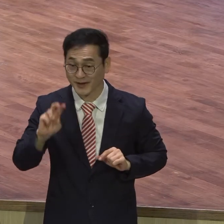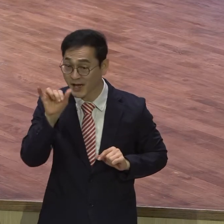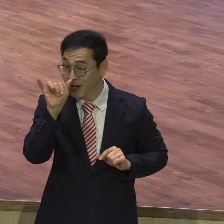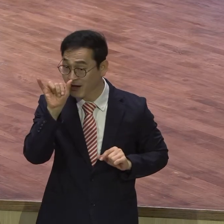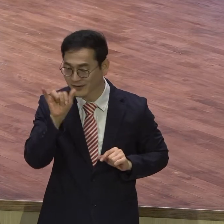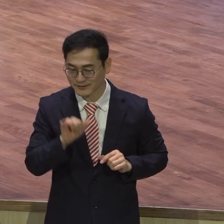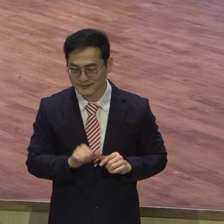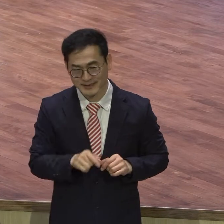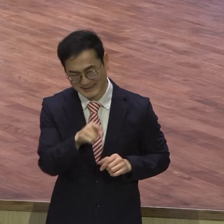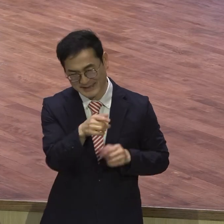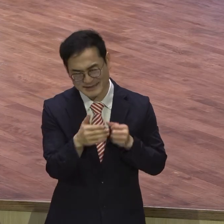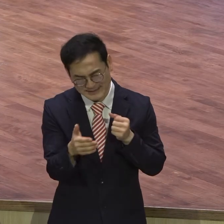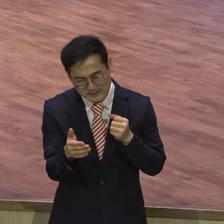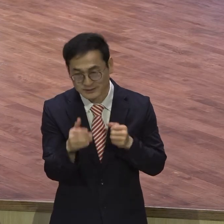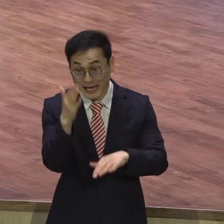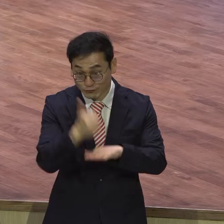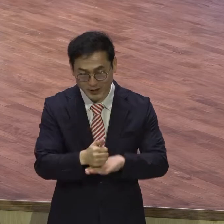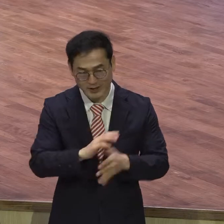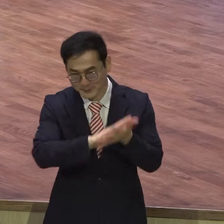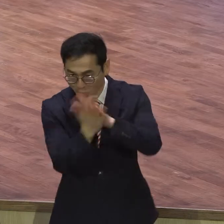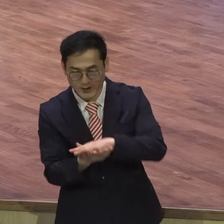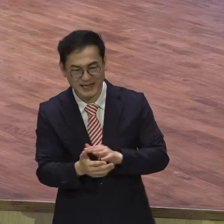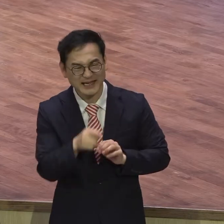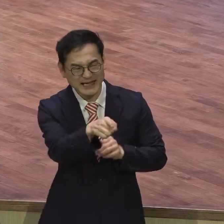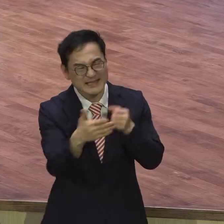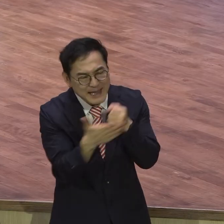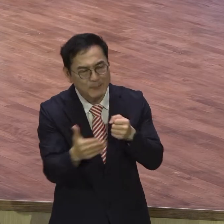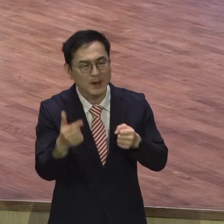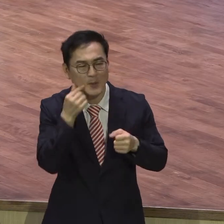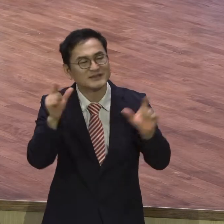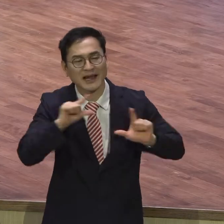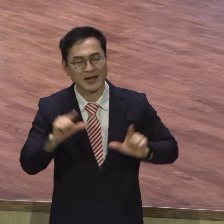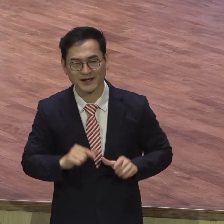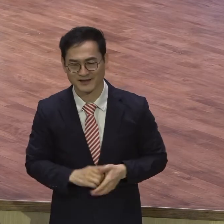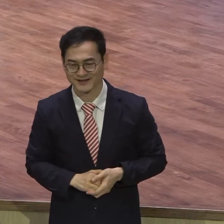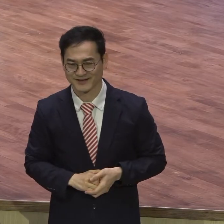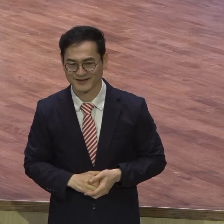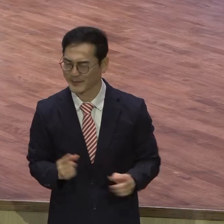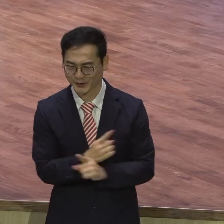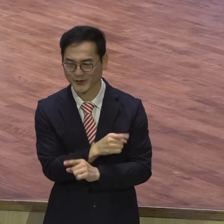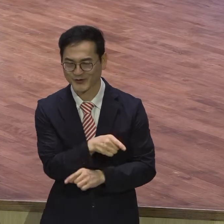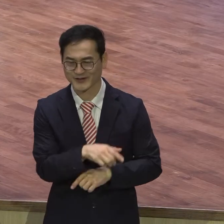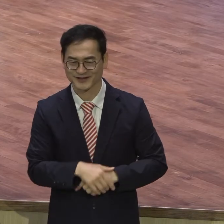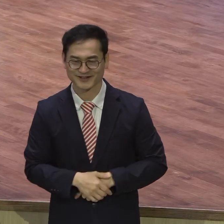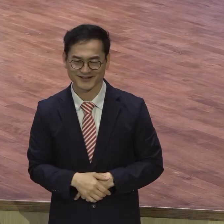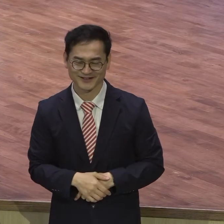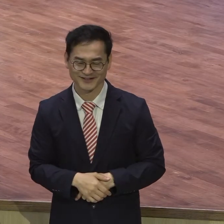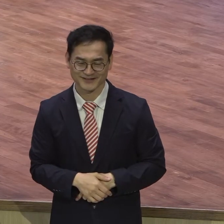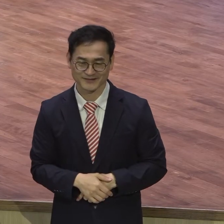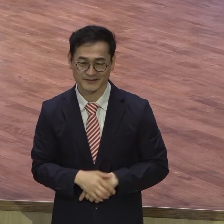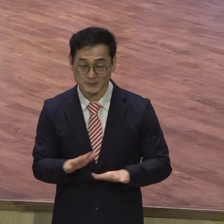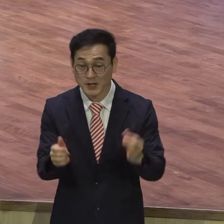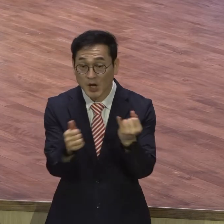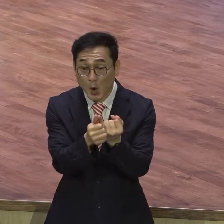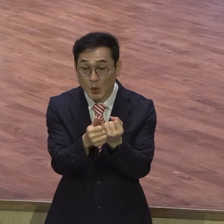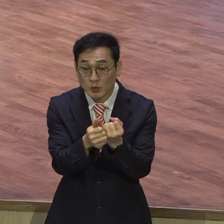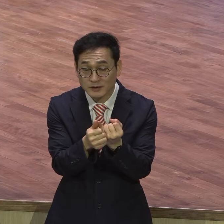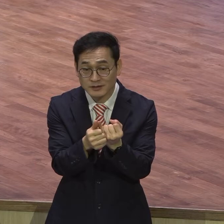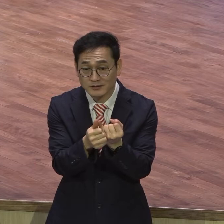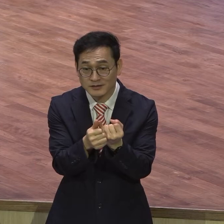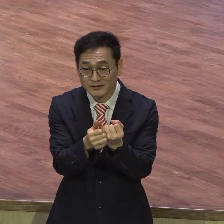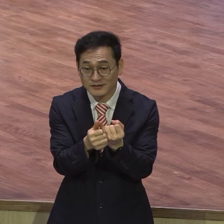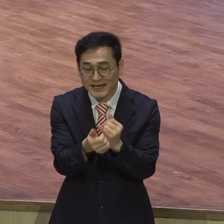당신 때문에 못 살아 이렇게 바뀌어집니다 결혼 생활을 이전에는 결혼 생활하기 전에는